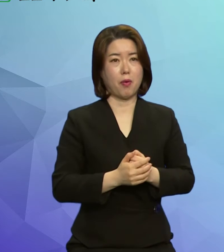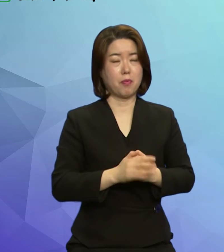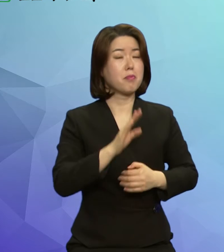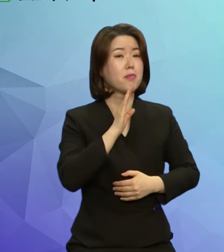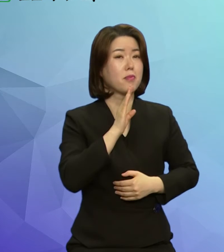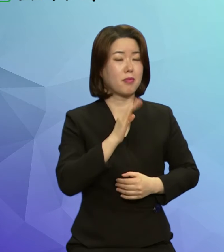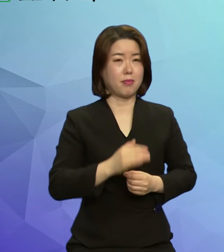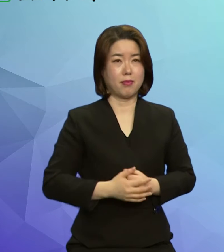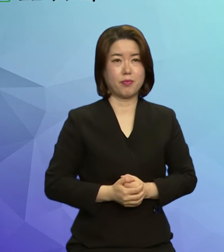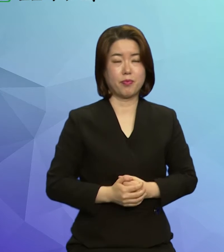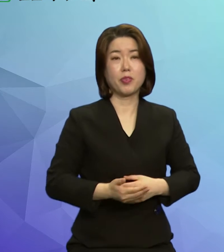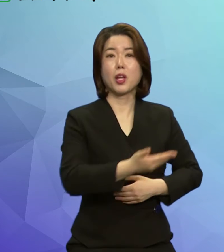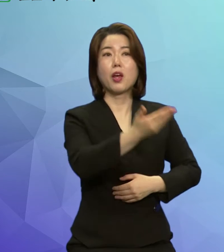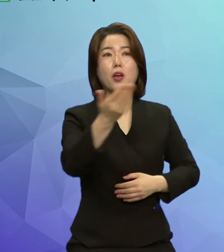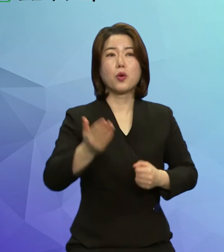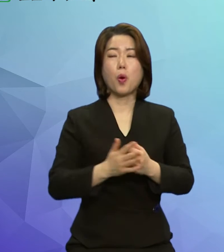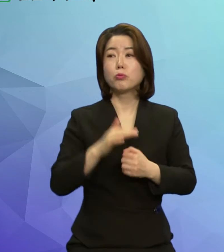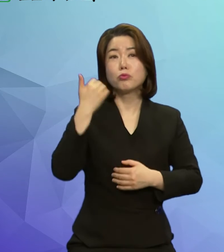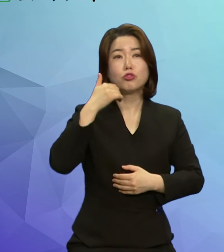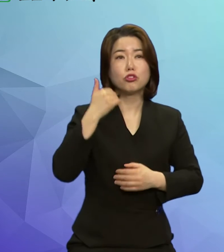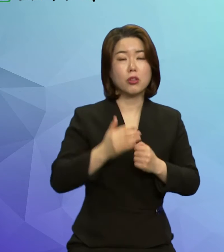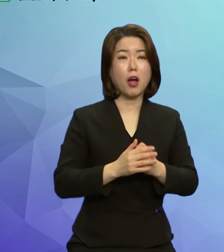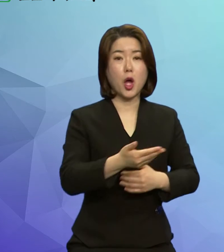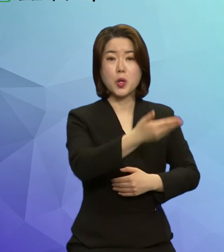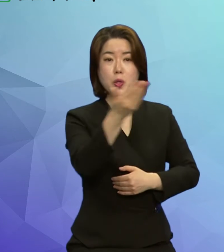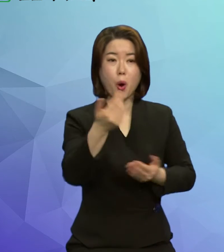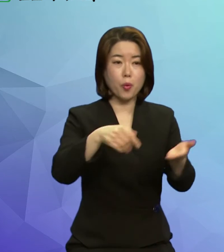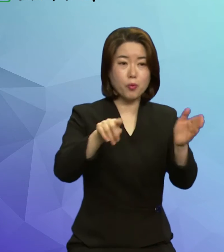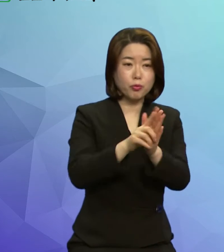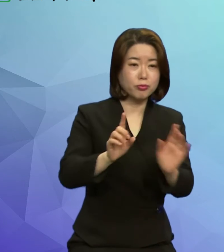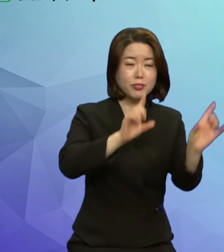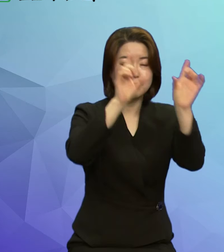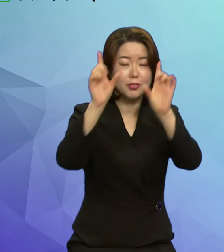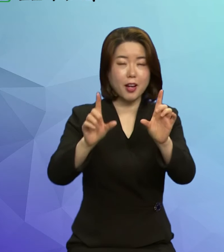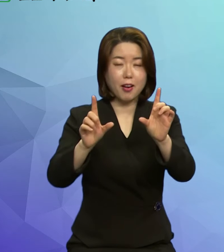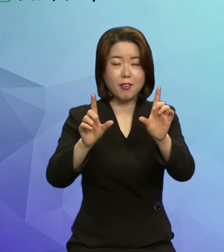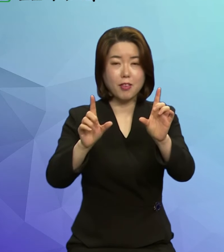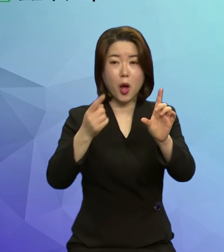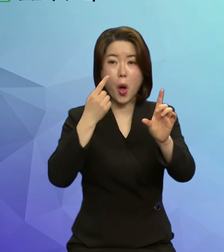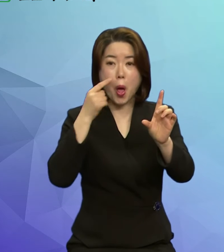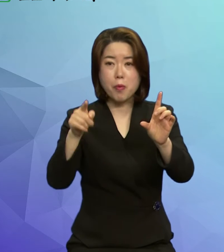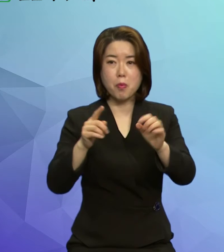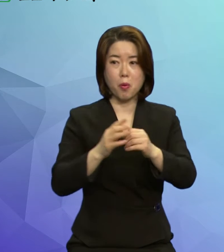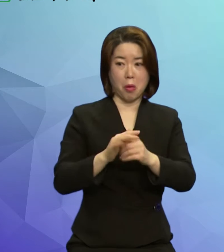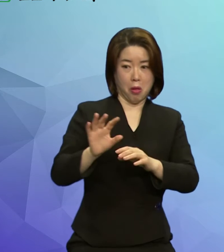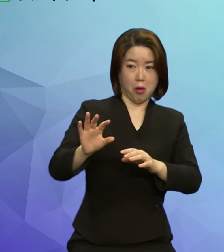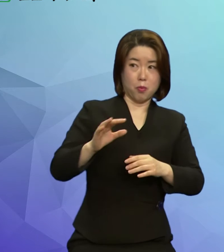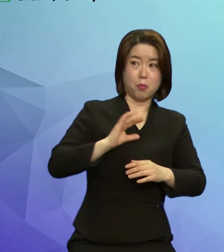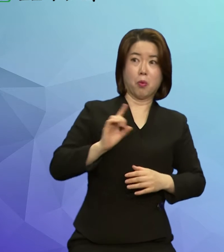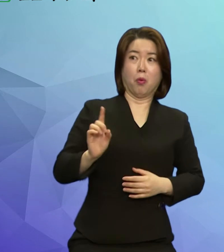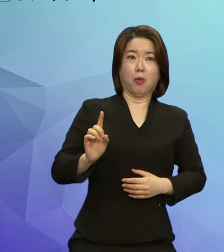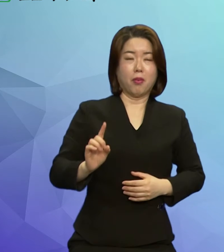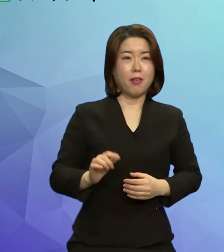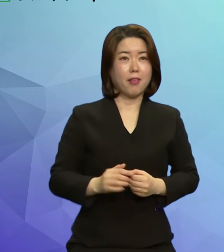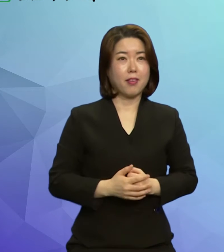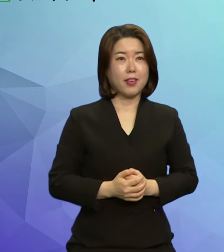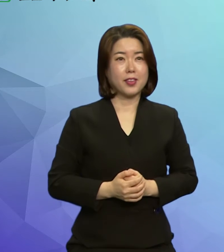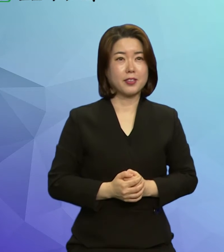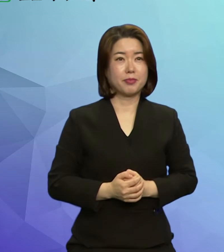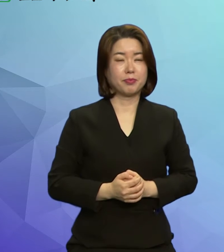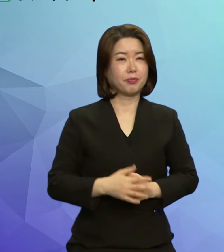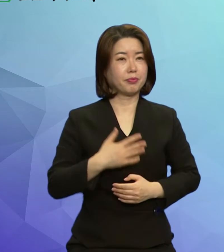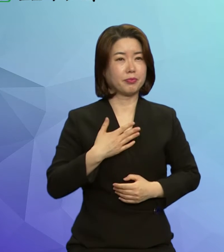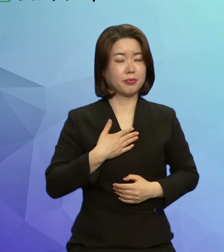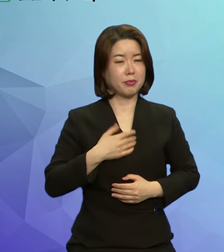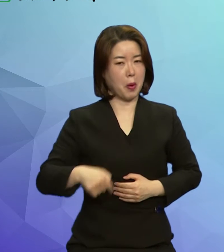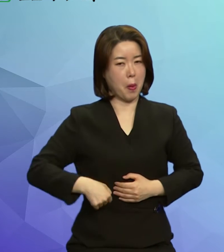그래요. 여러분도 누가 여러분을 위해서 살겠다고 하면 오히려 겁부터 날 거예요.